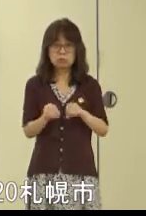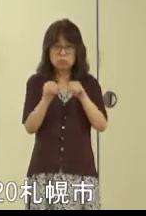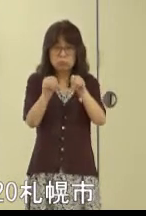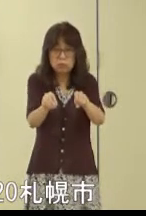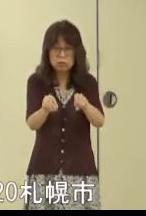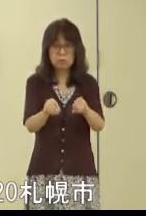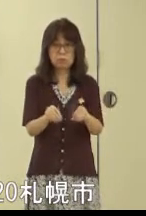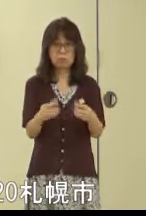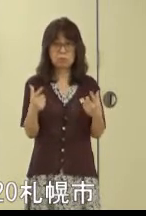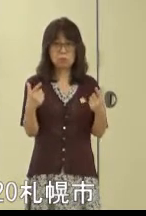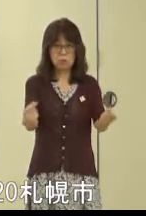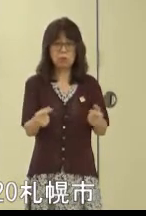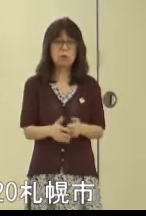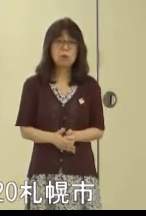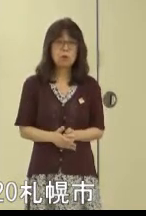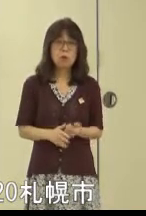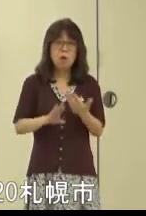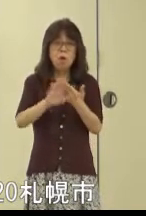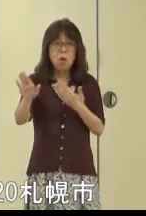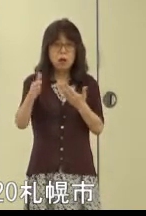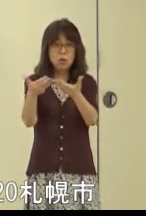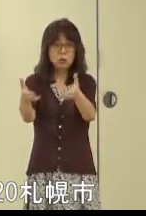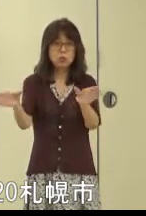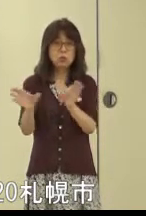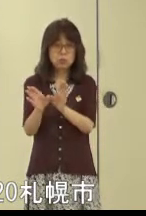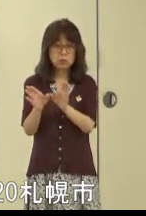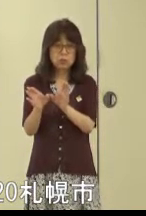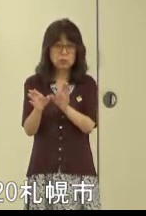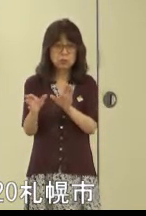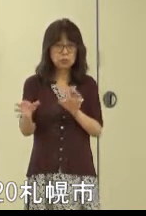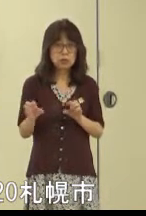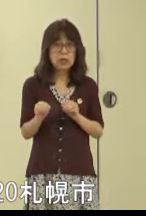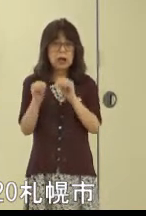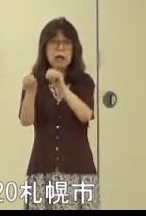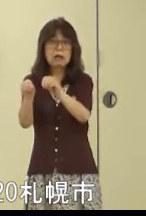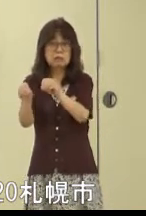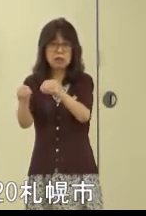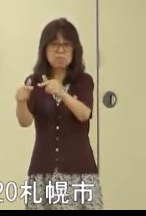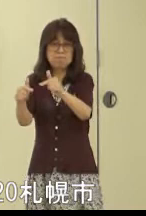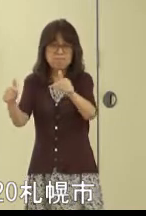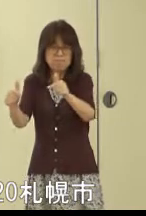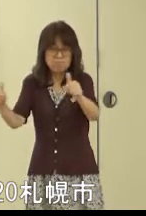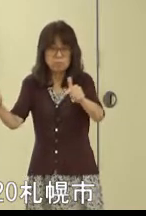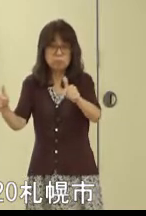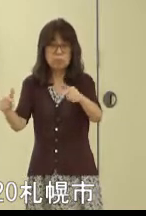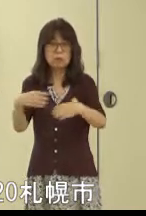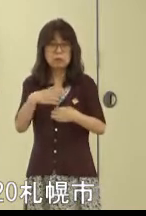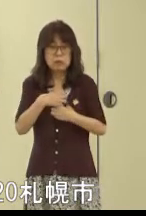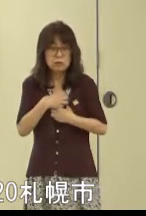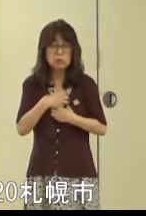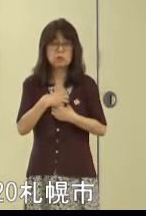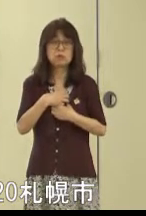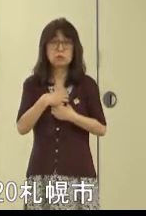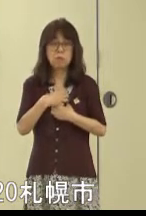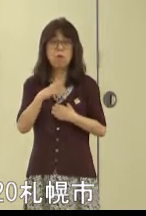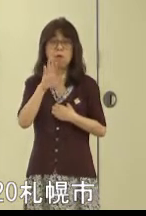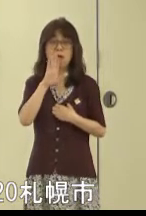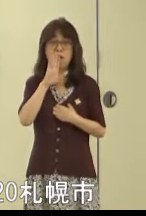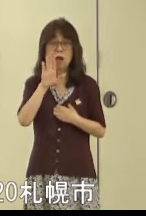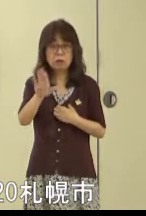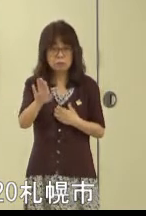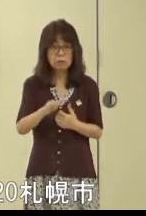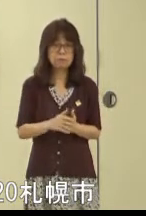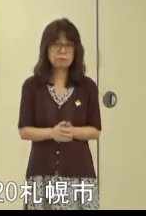に対して感染を拡大をするリスクということもございます